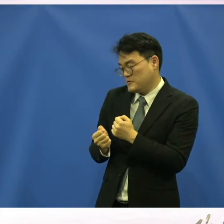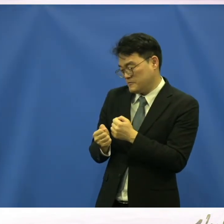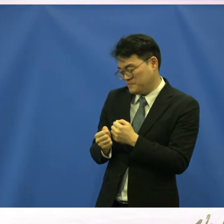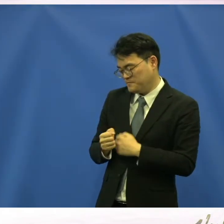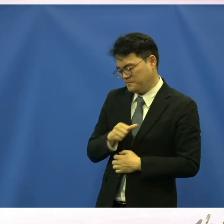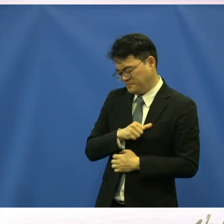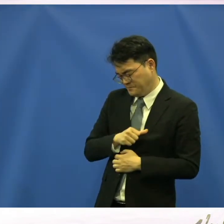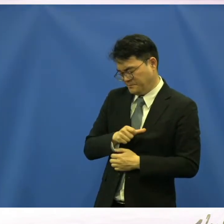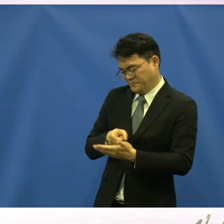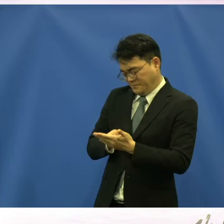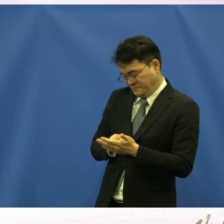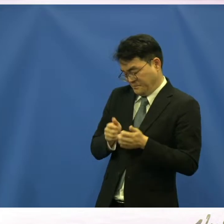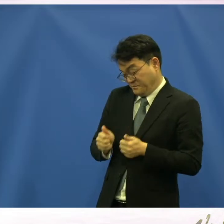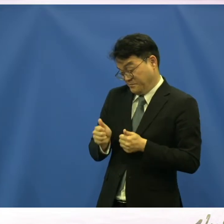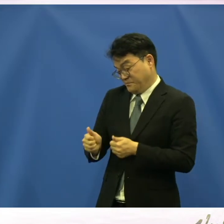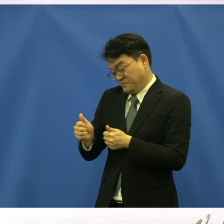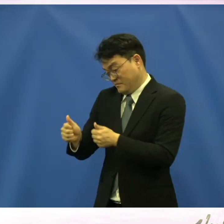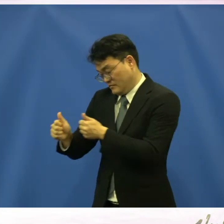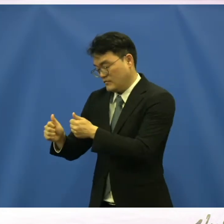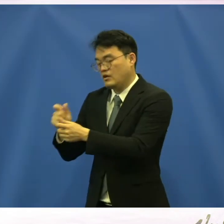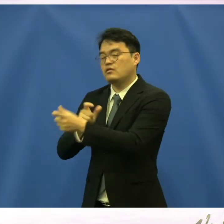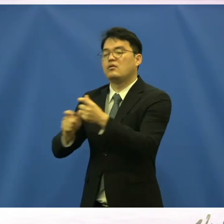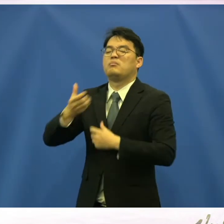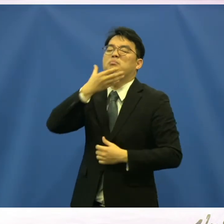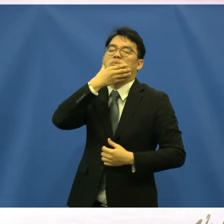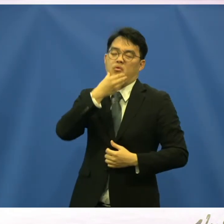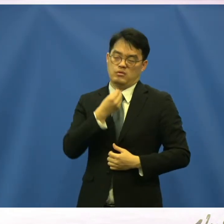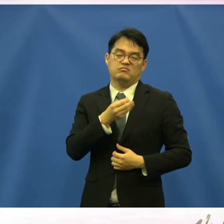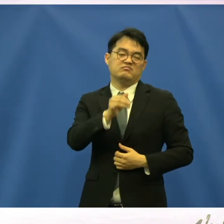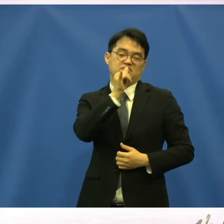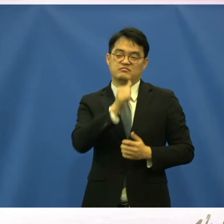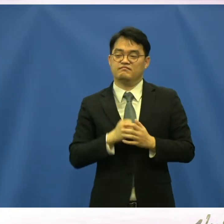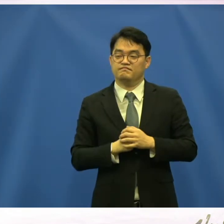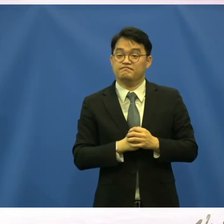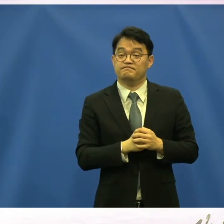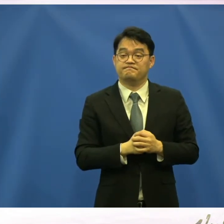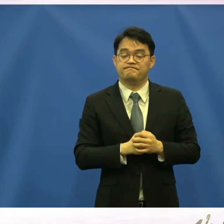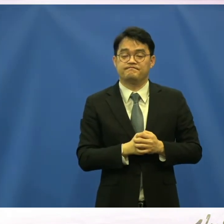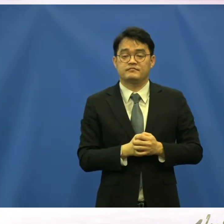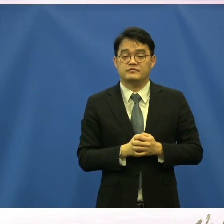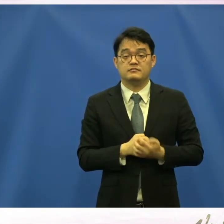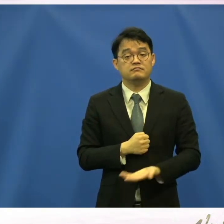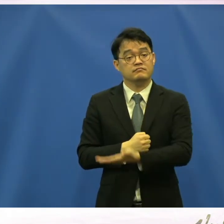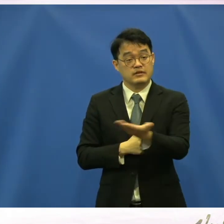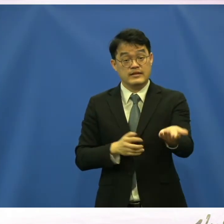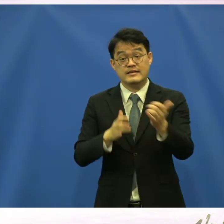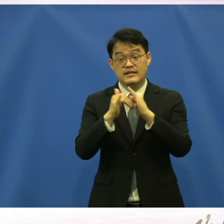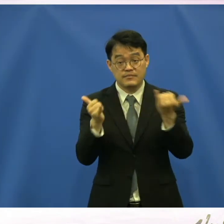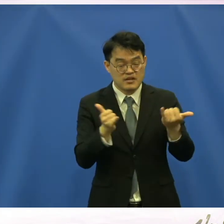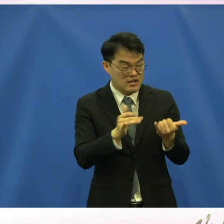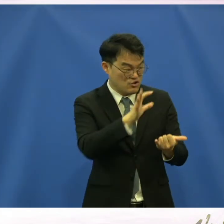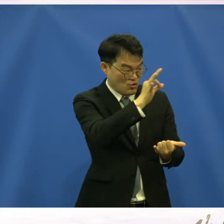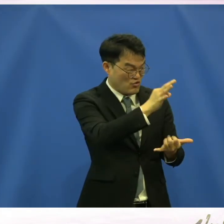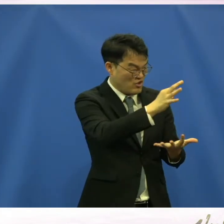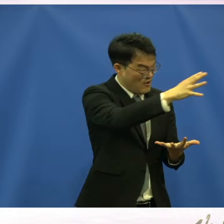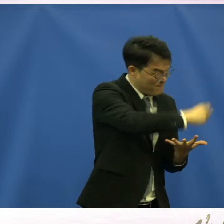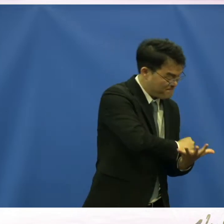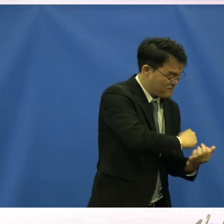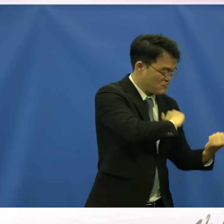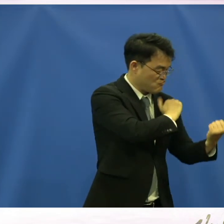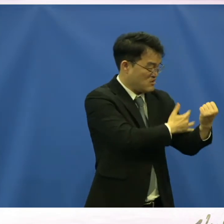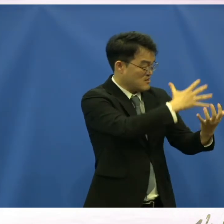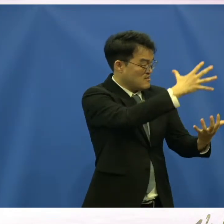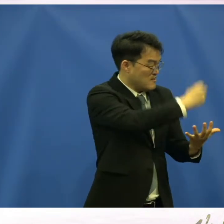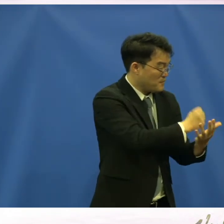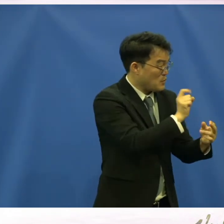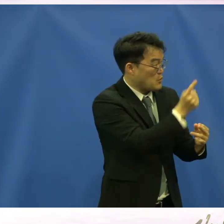권력을 가지려고 합니까? 왜 돈을 많이 가지려고 합니까? 내 마음대로, 내 생각대로, 내가 원하는 대로 다 하고 싶은